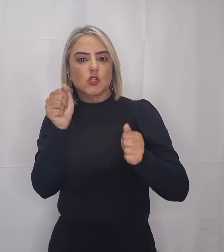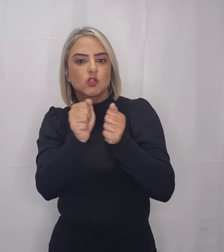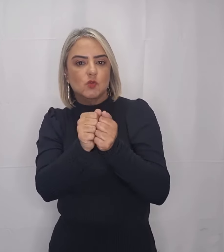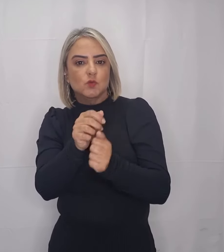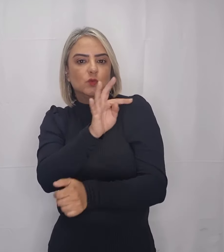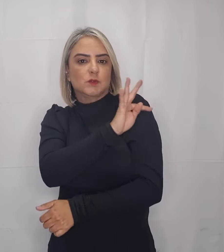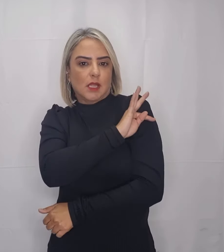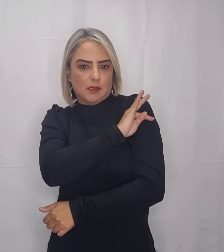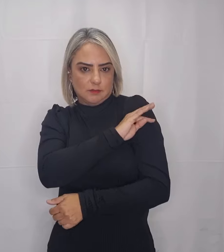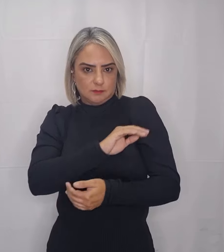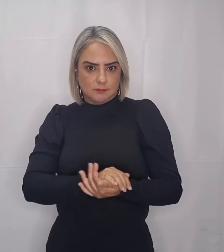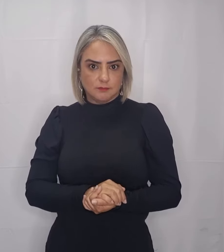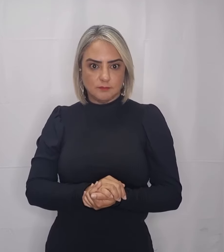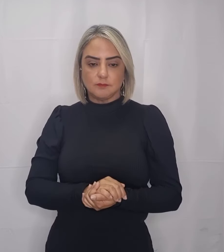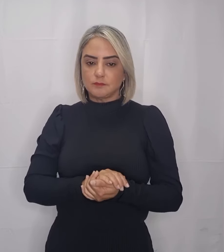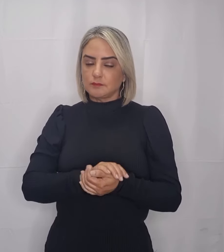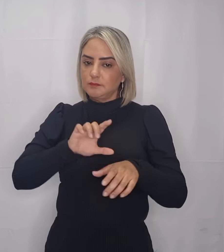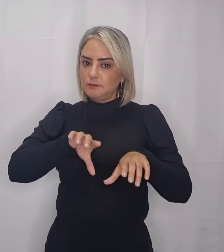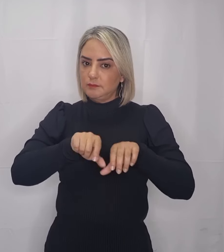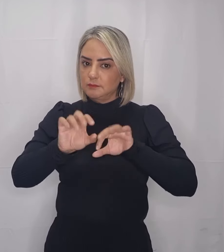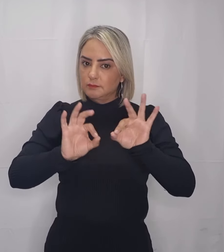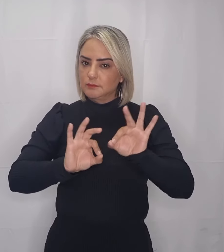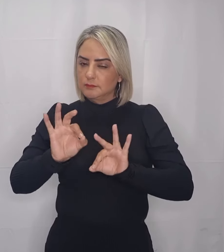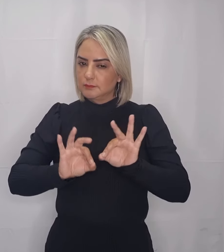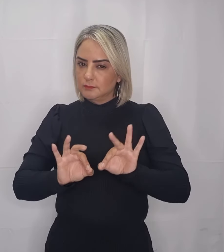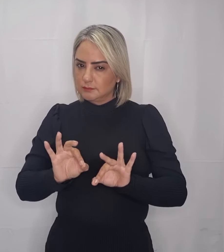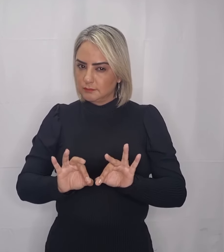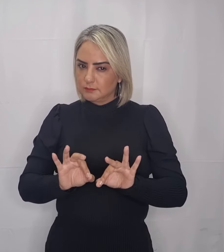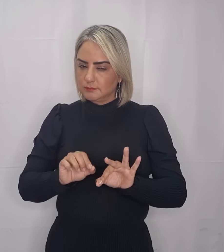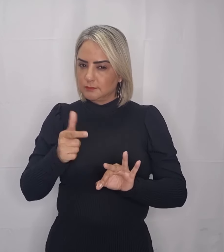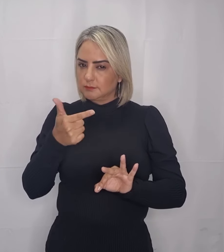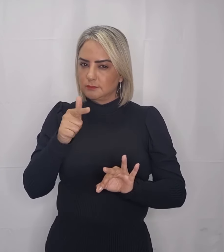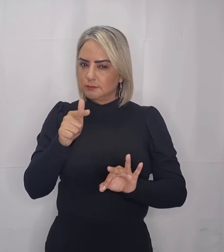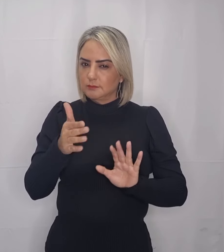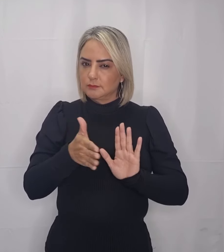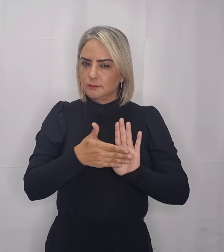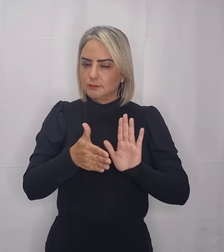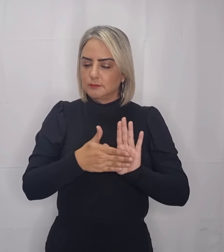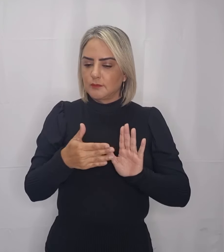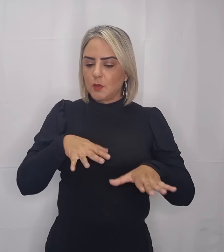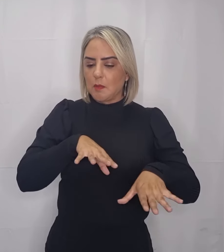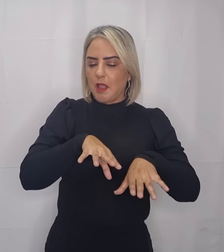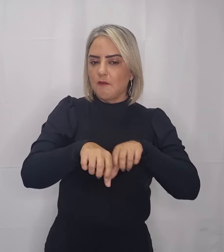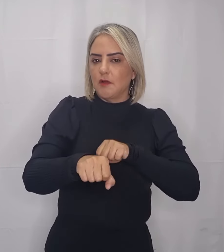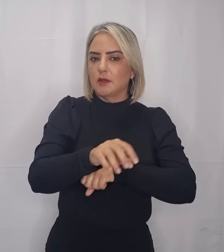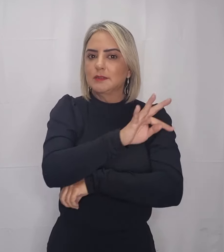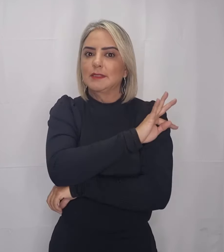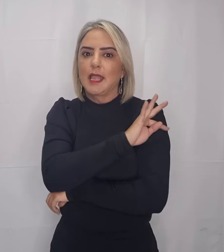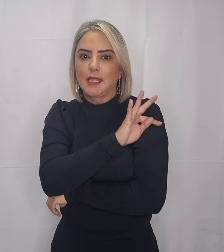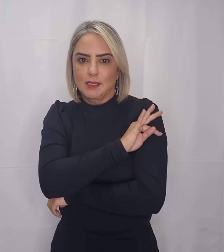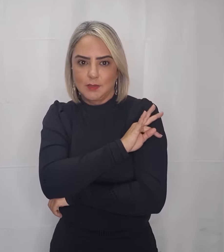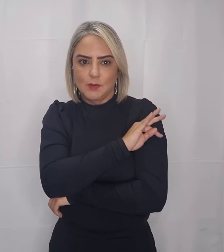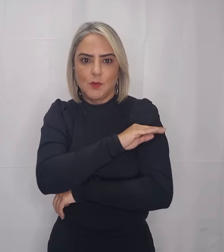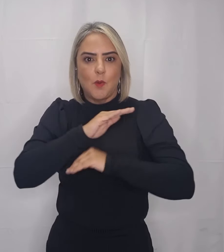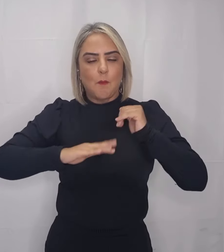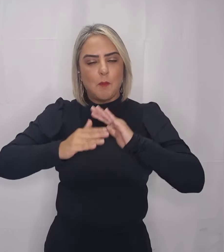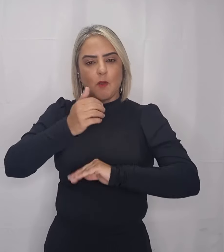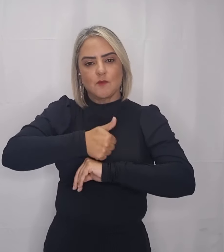A formulação é sutil. Não se trata de uma formação técnico-profissional em sentido